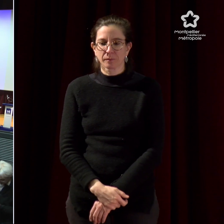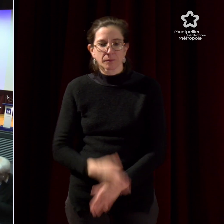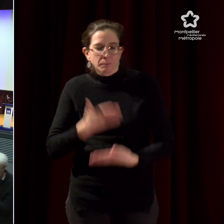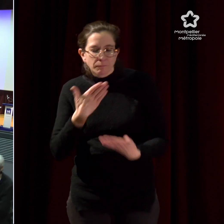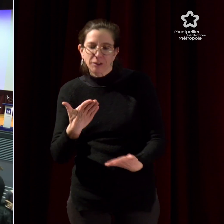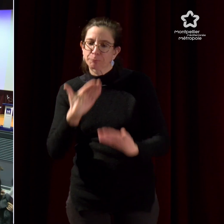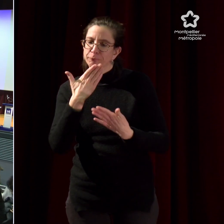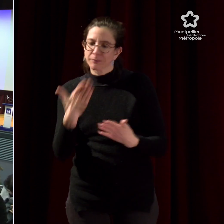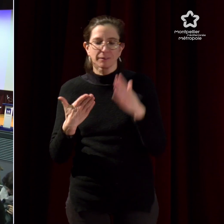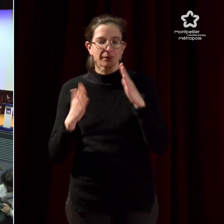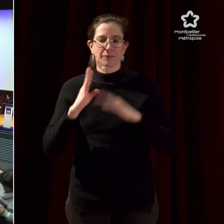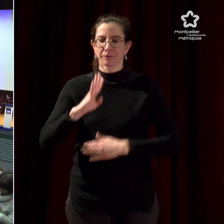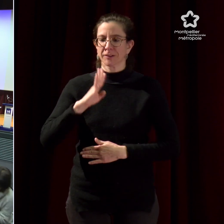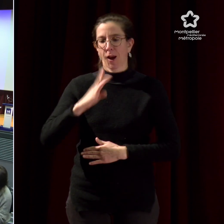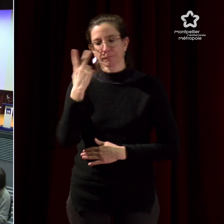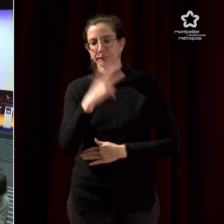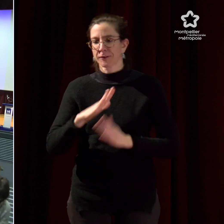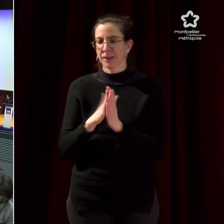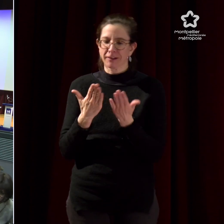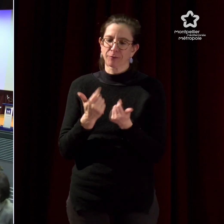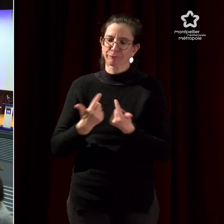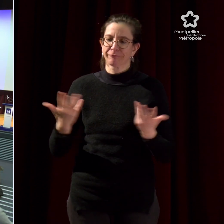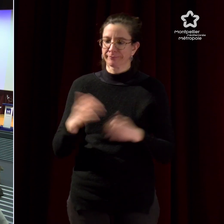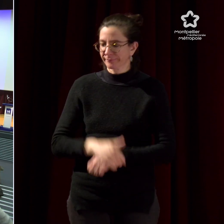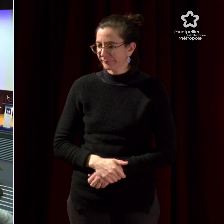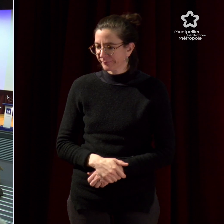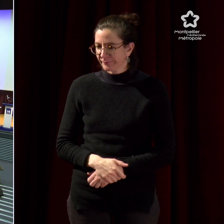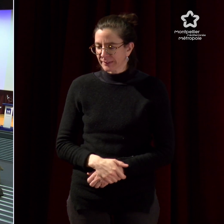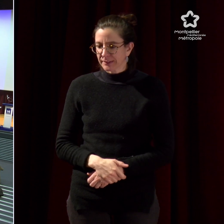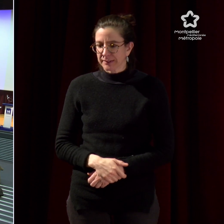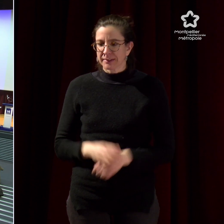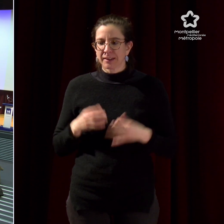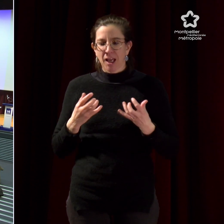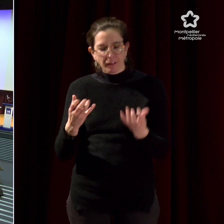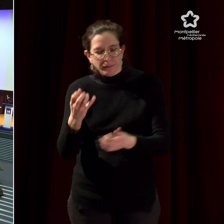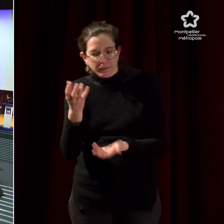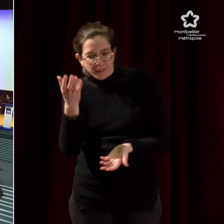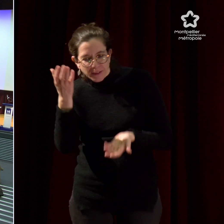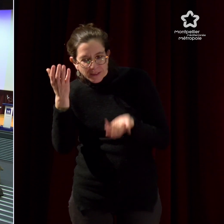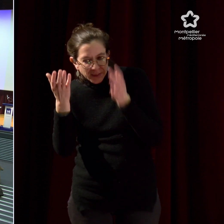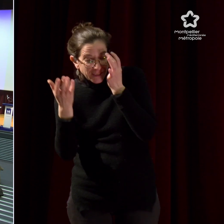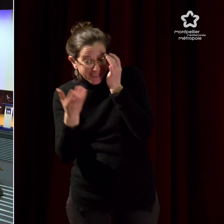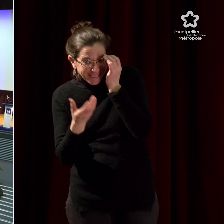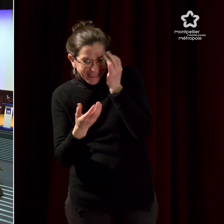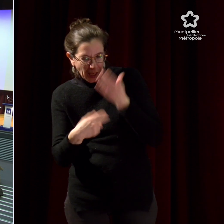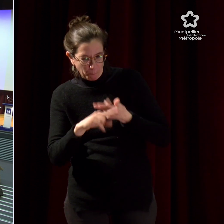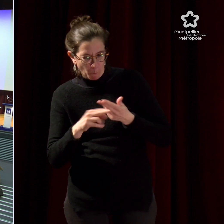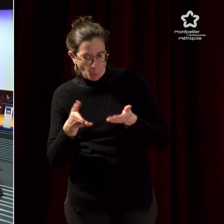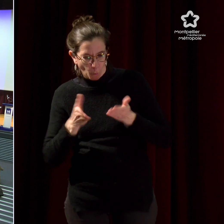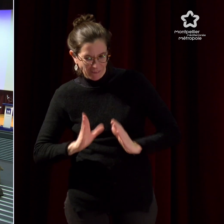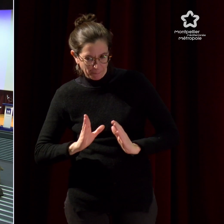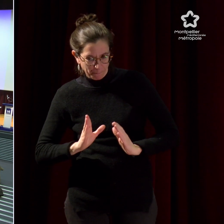Merci pour votre conférence et vos livres. J'aurais voulu avoir votre assentiment sur les